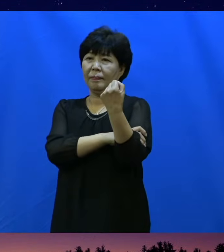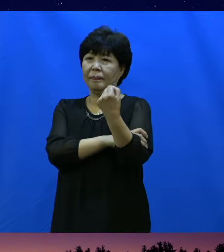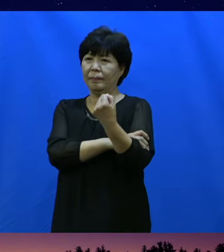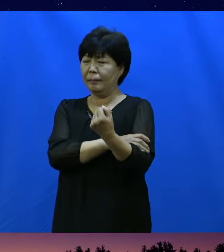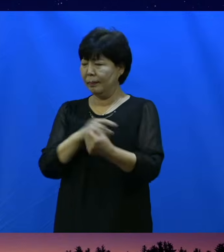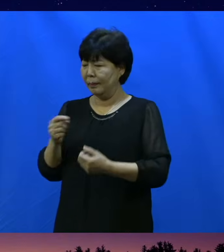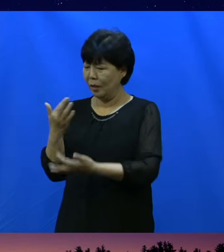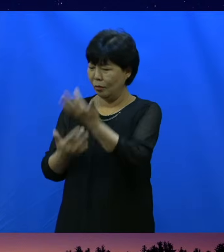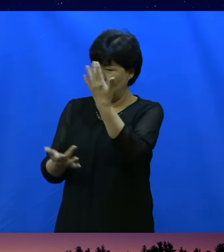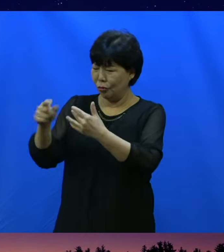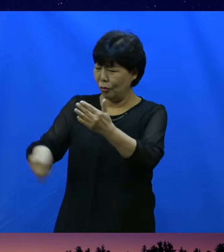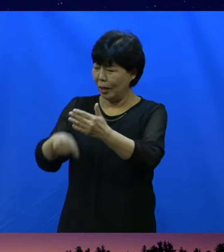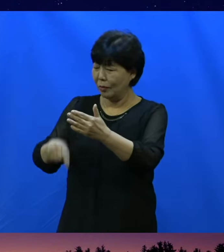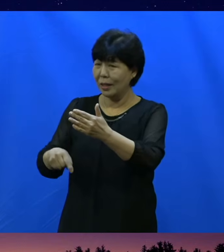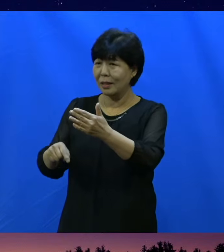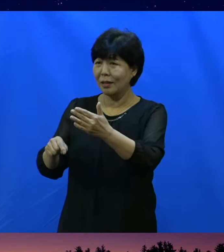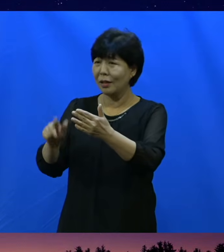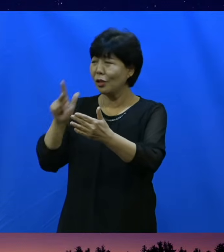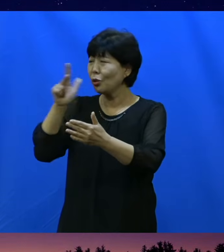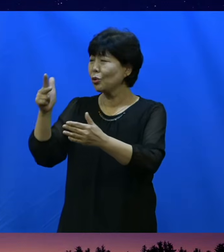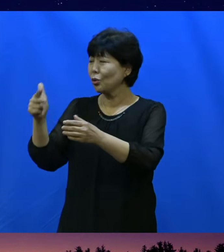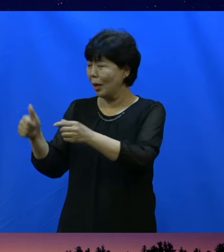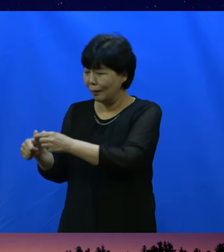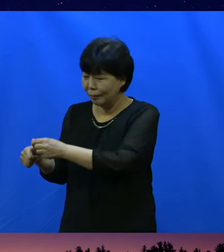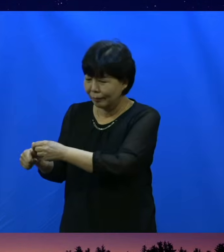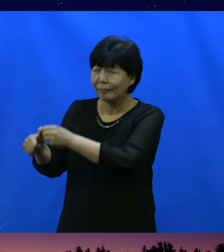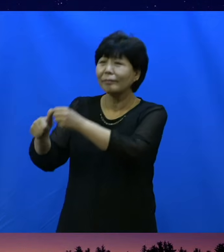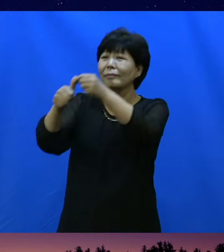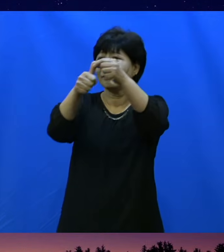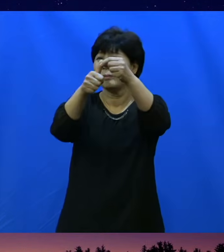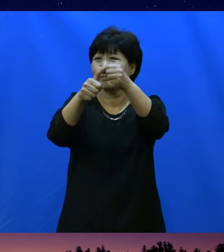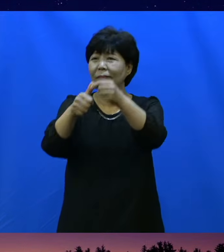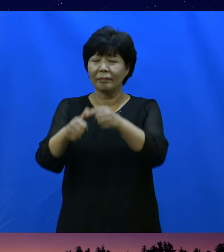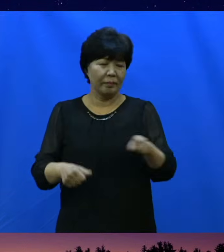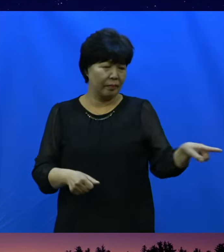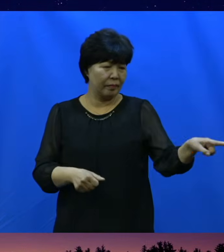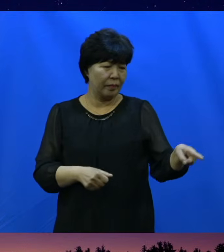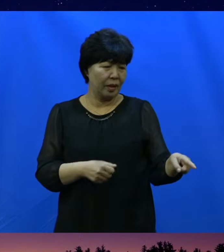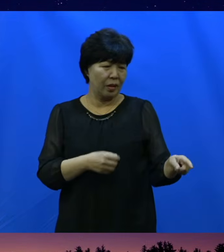건져냈다. 너는 그를 고발할 근거가 없다.